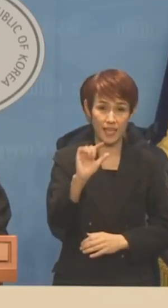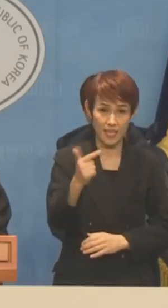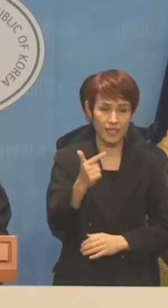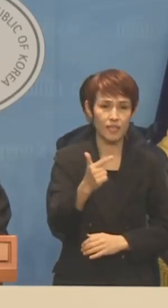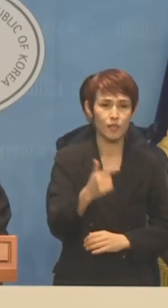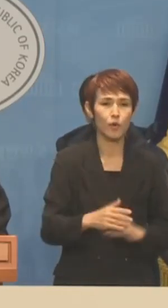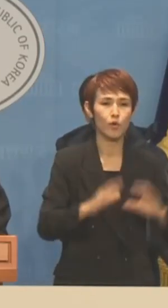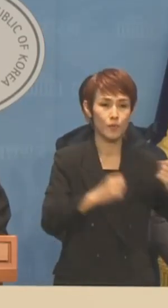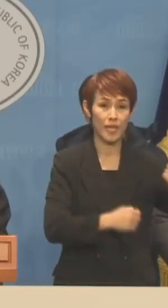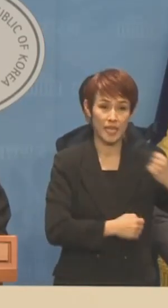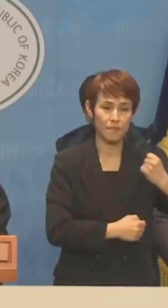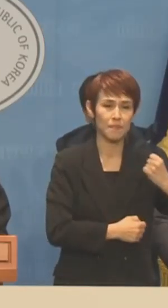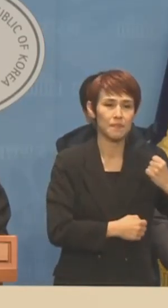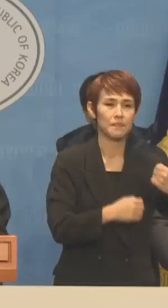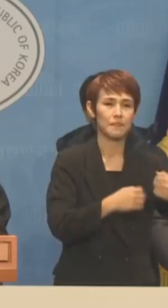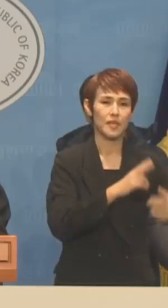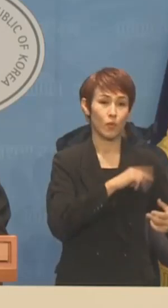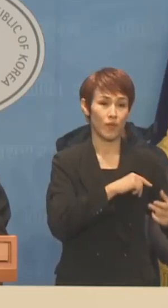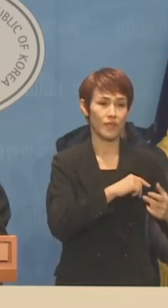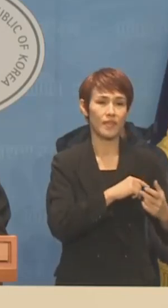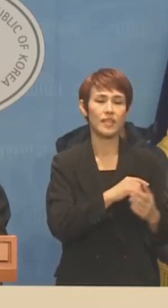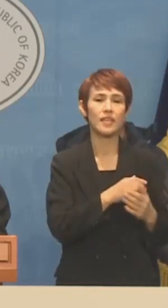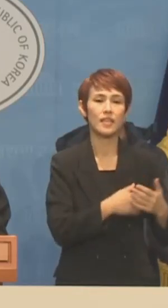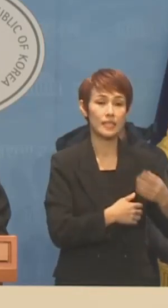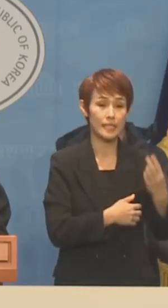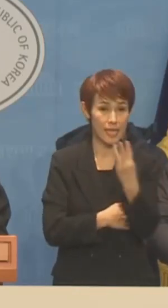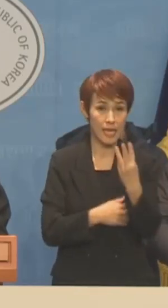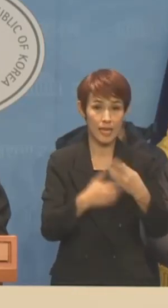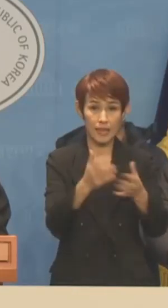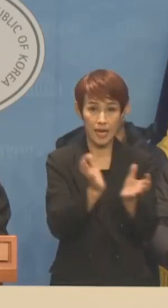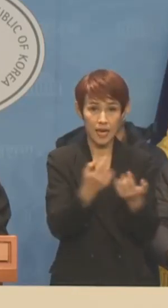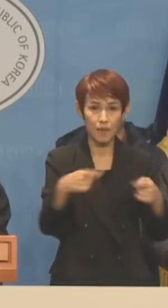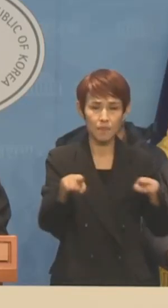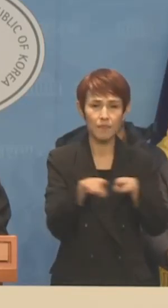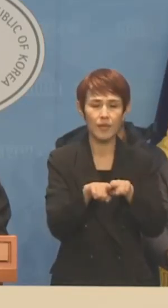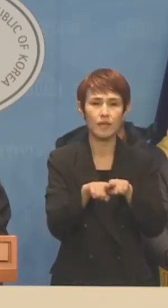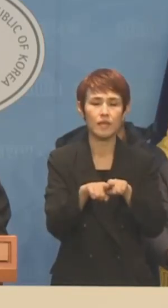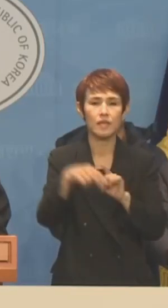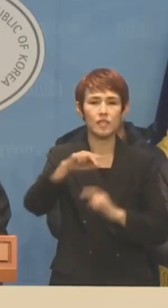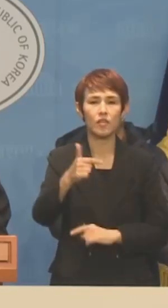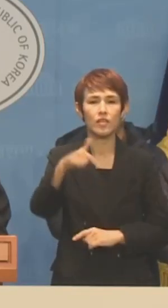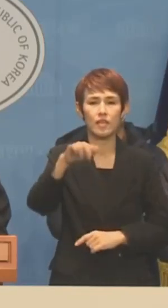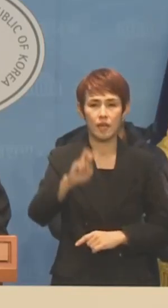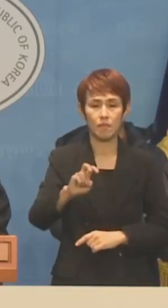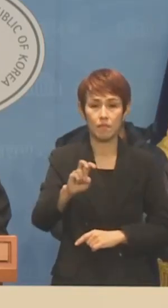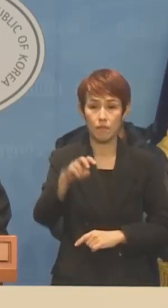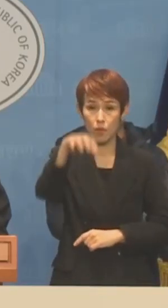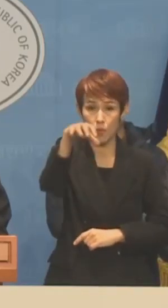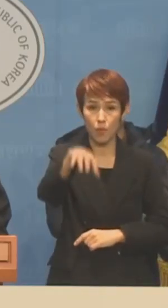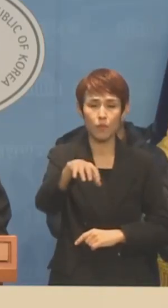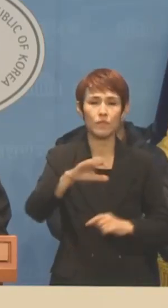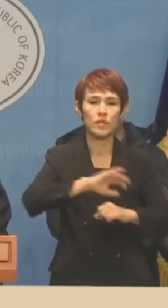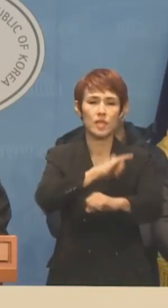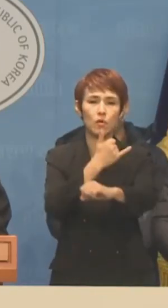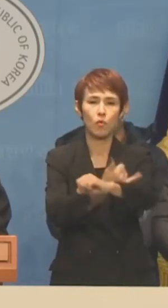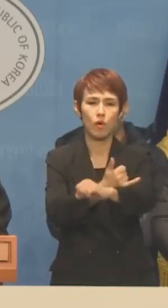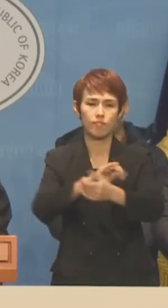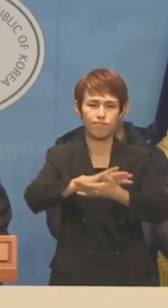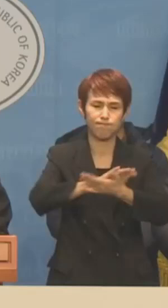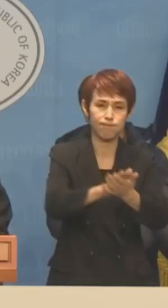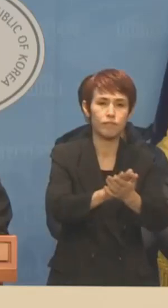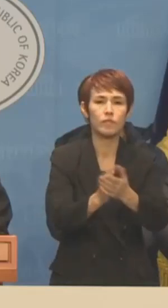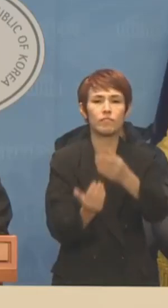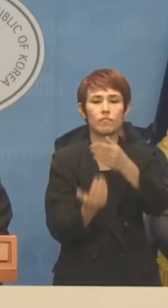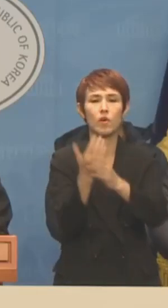여야 3당 의원은 공동 대표 발의로 성감학원 인권유린 사건의 진상규명 및 피해자 지원에